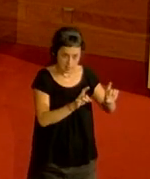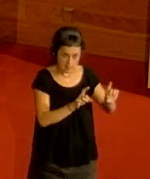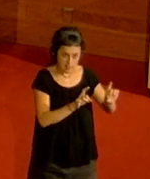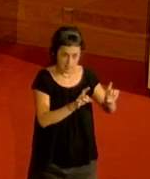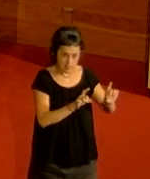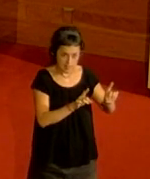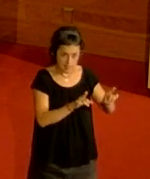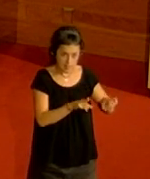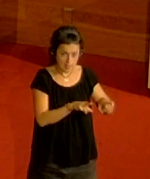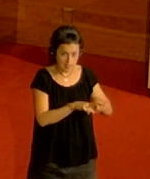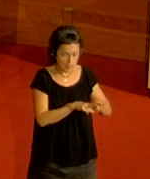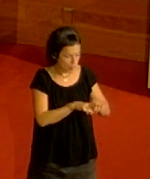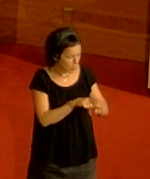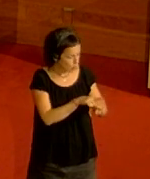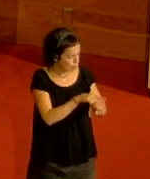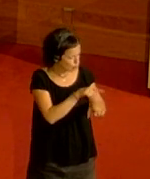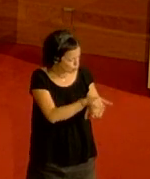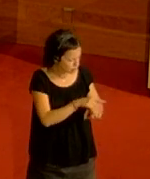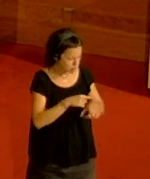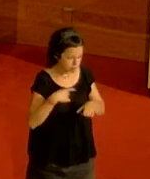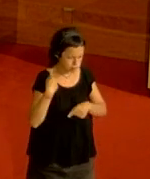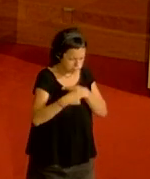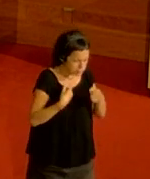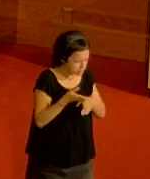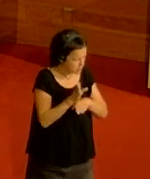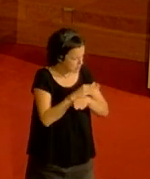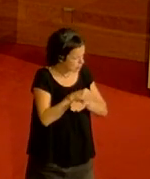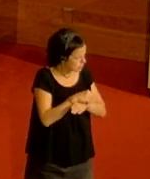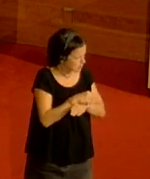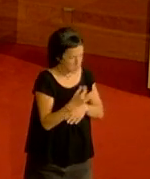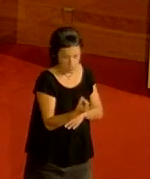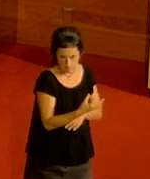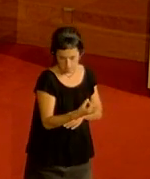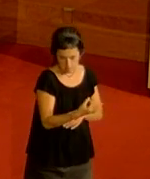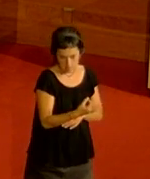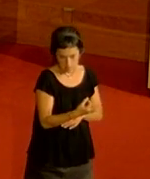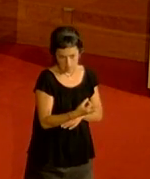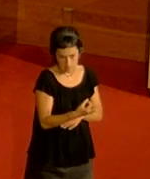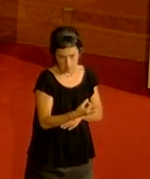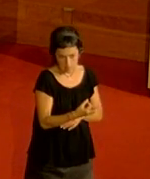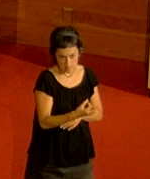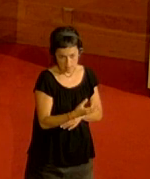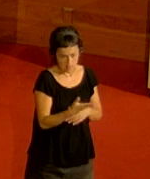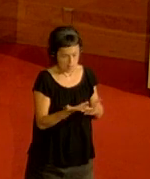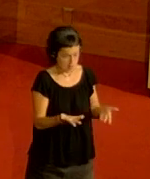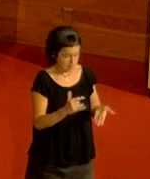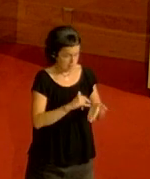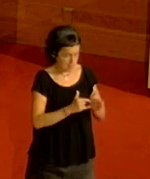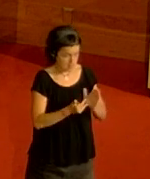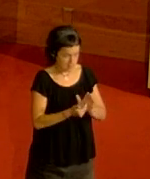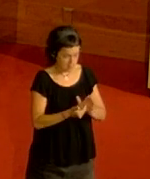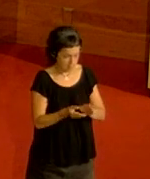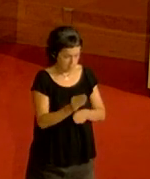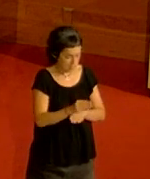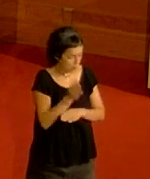las las más conservadoras las que eh eh más velaban porque el ese sistema conservador se